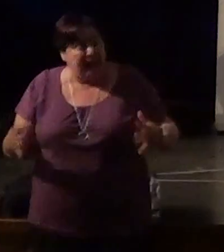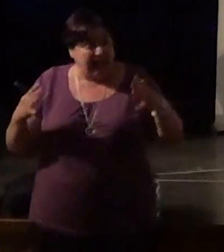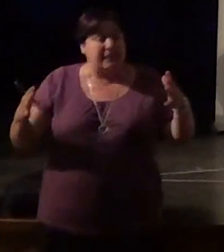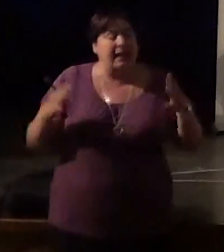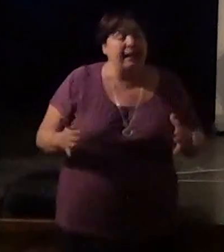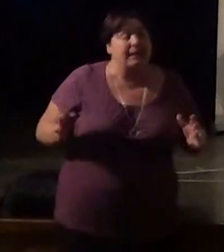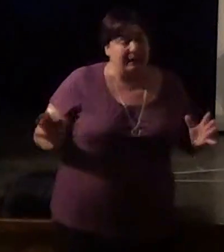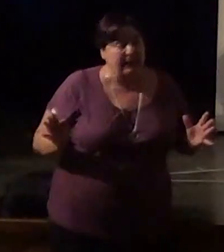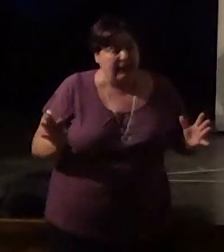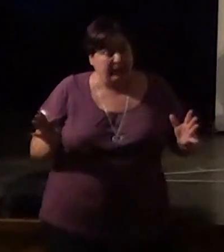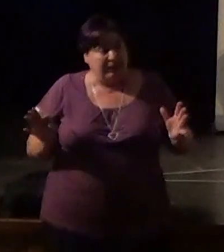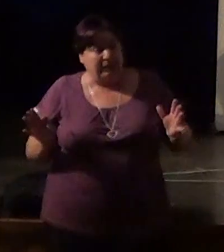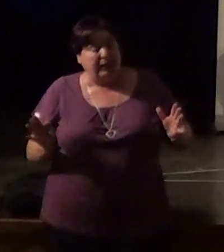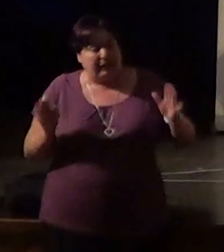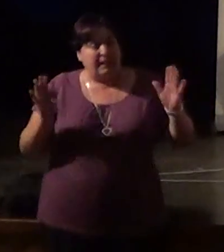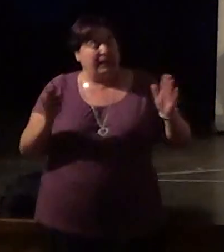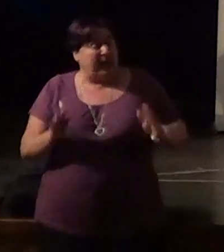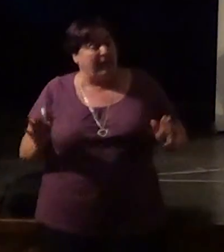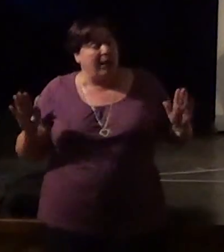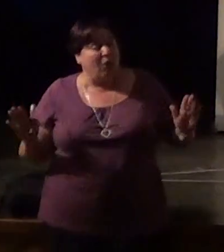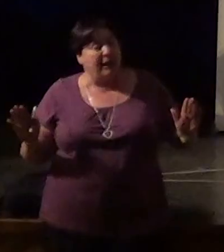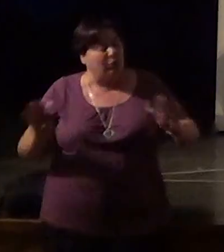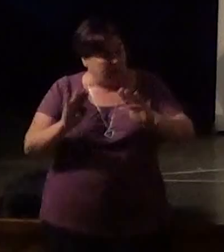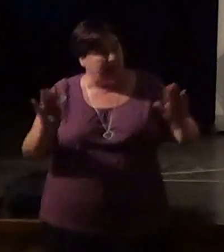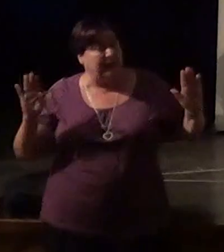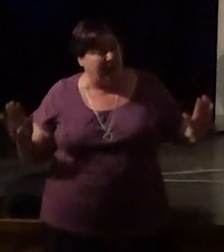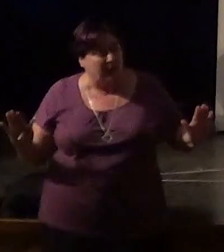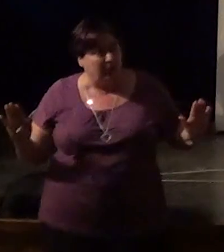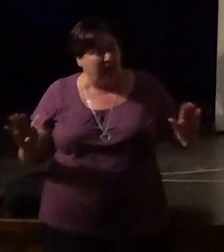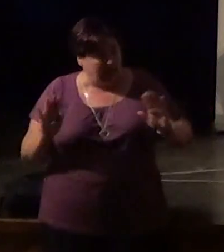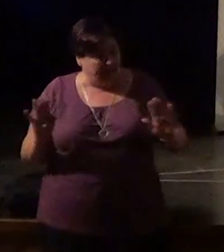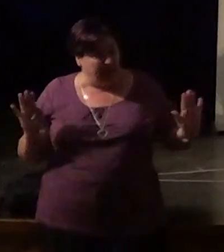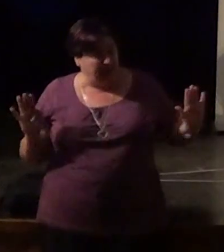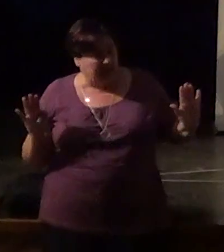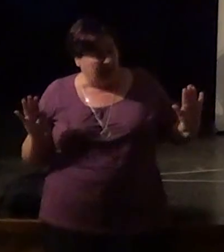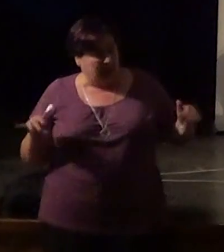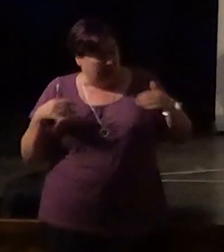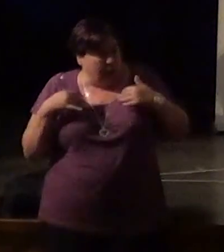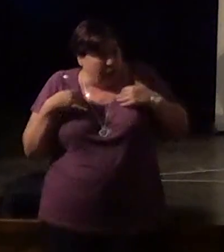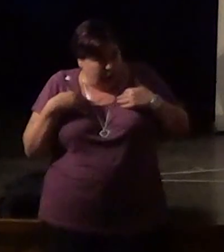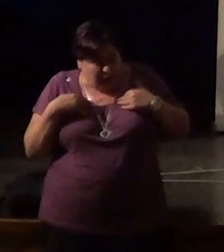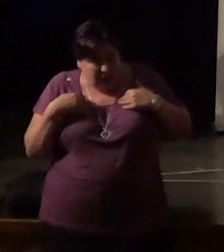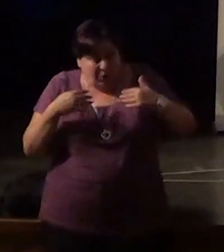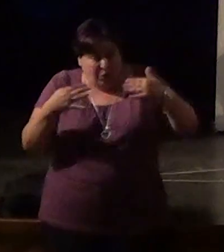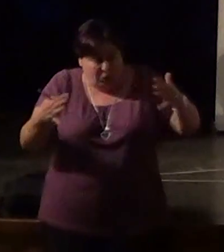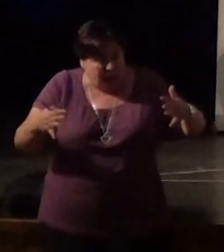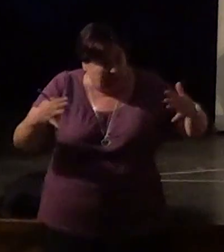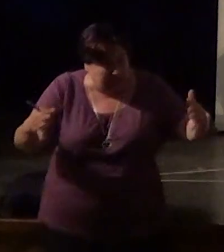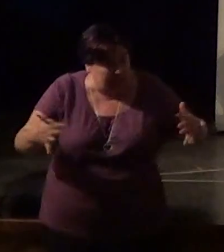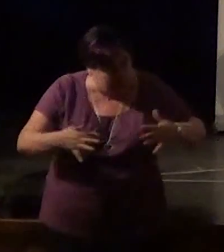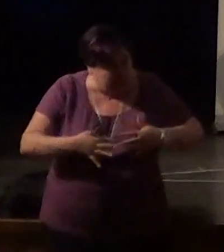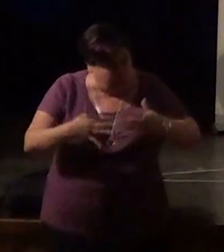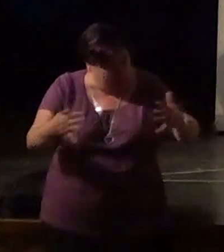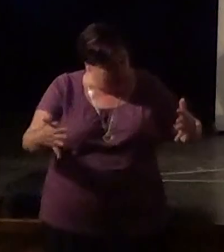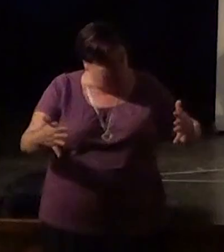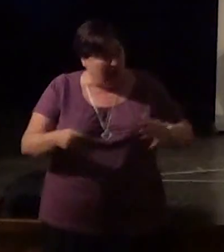comunidades autónomas. Y este es el que dice que va a apoyar la agricultura, y que